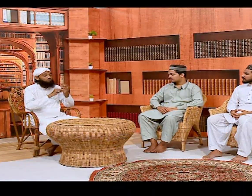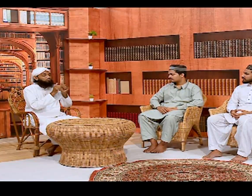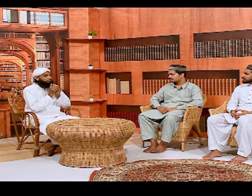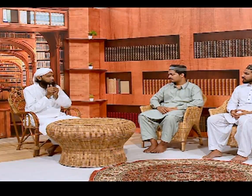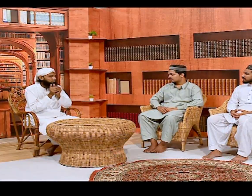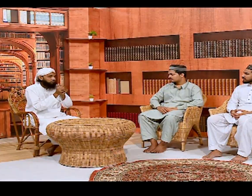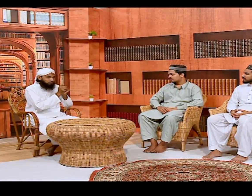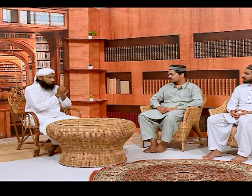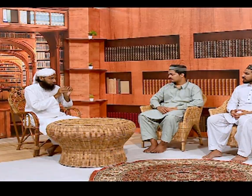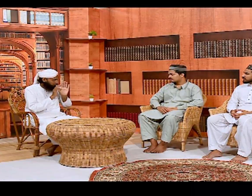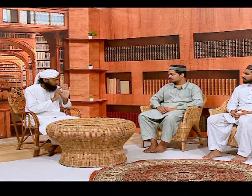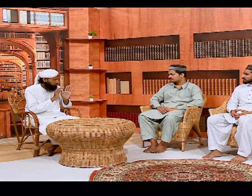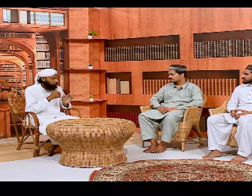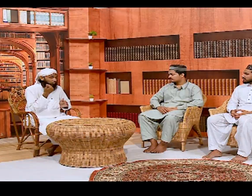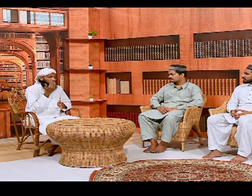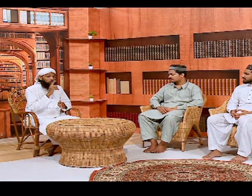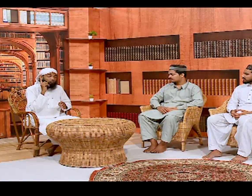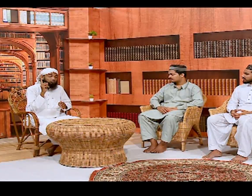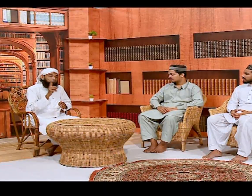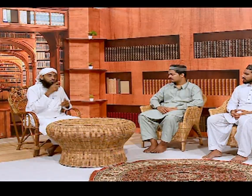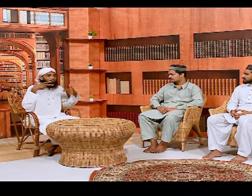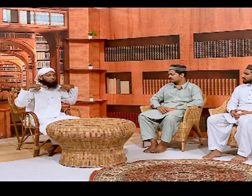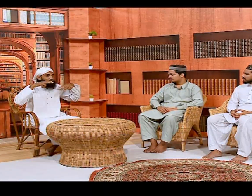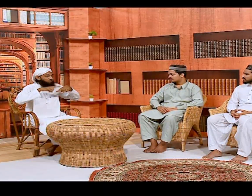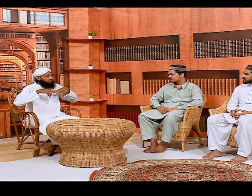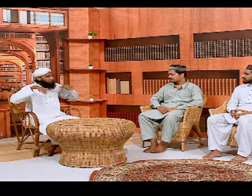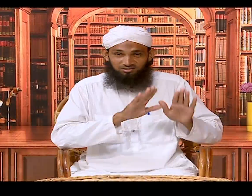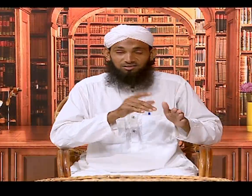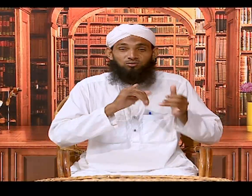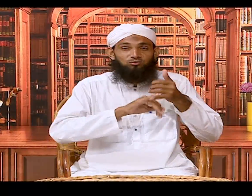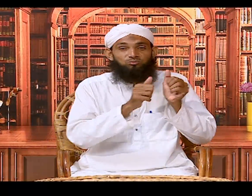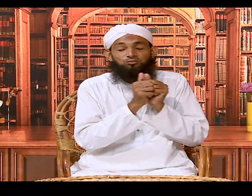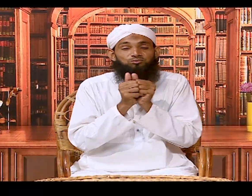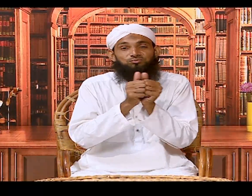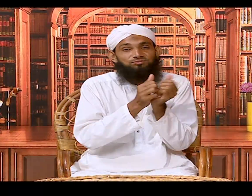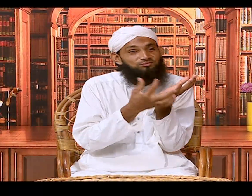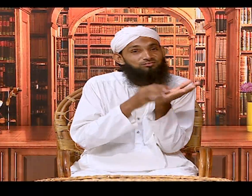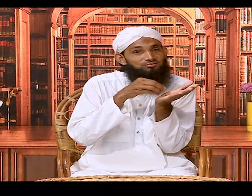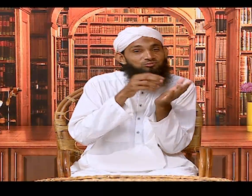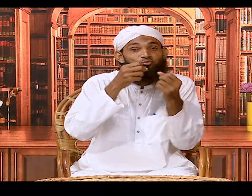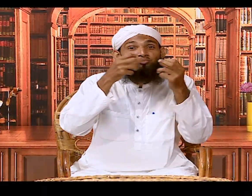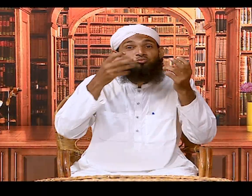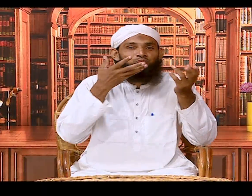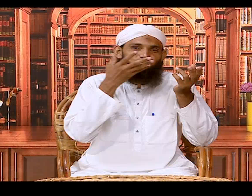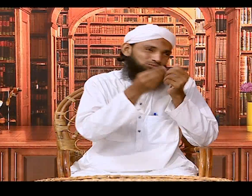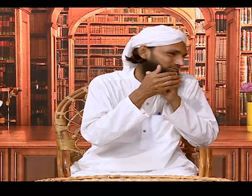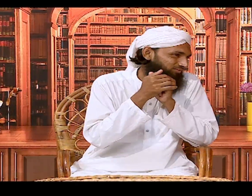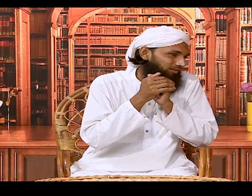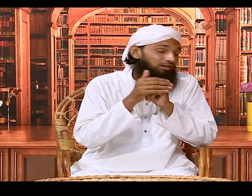صحابہ کرام علیہم الرضوان کا عقیدہ ہے، بلکہ فرشتے بھی حضرت عثمان غنی رضی اللہ عنہ کو ذو النورین ہی